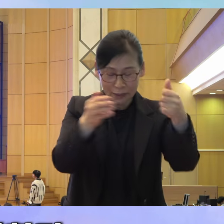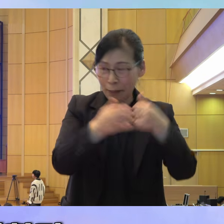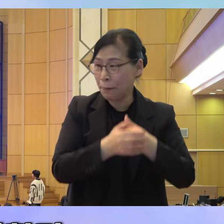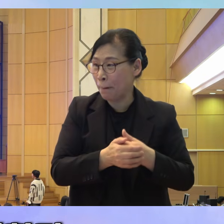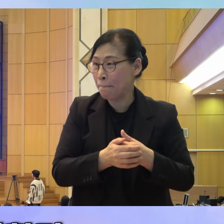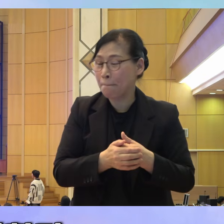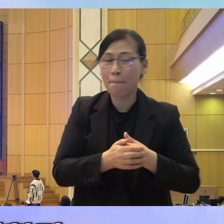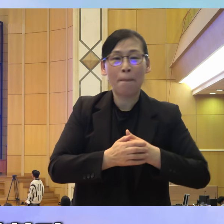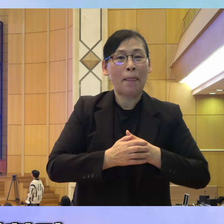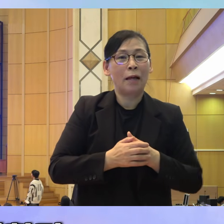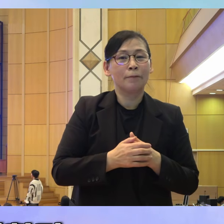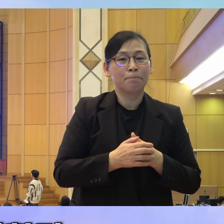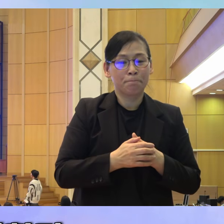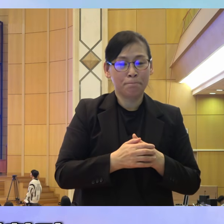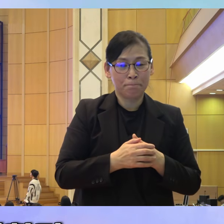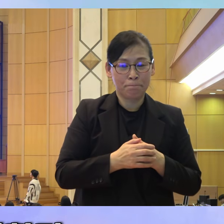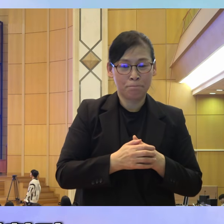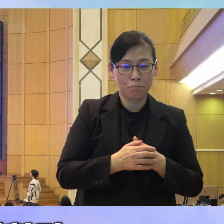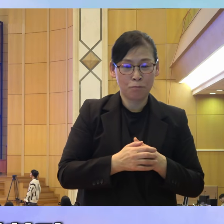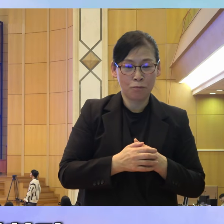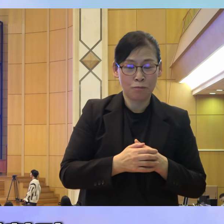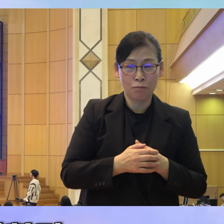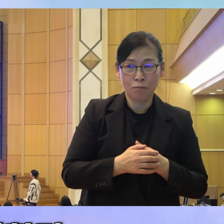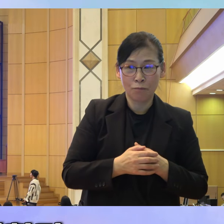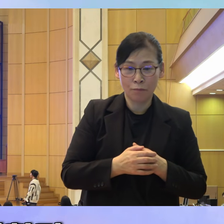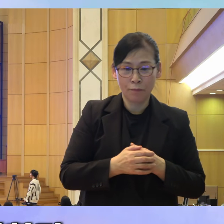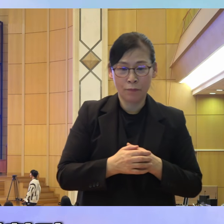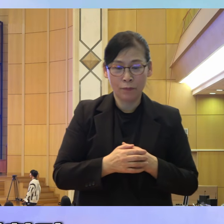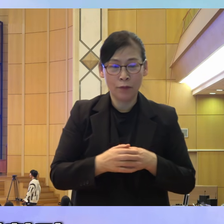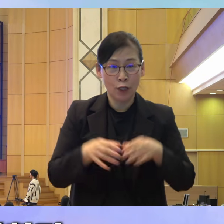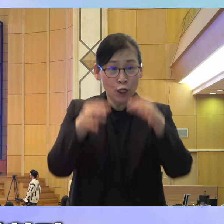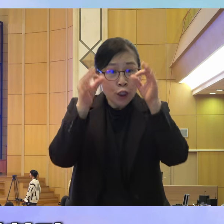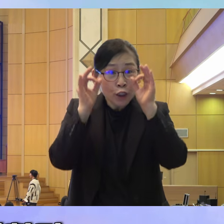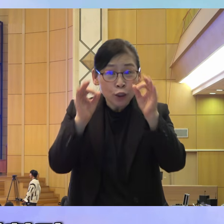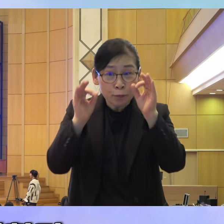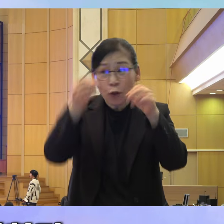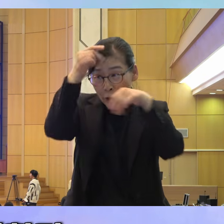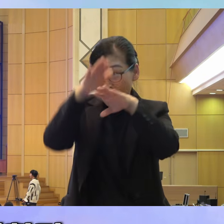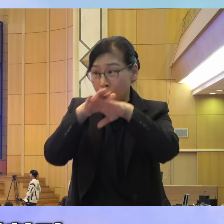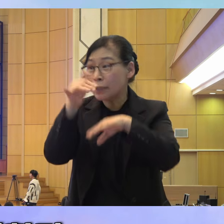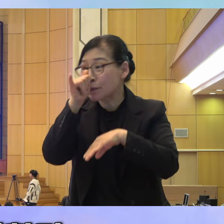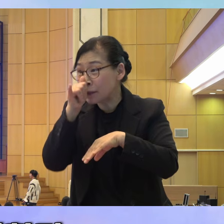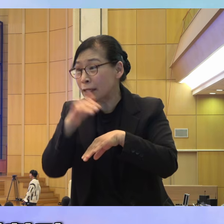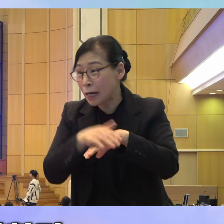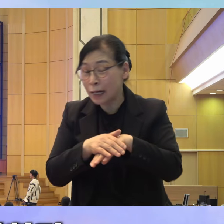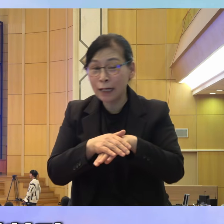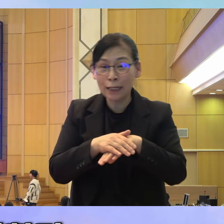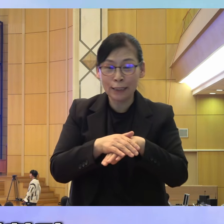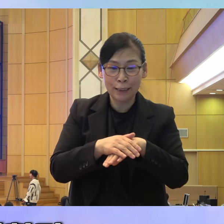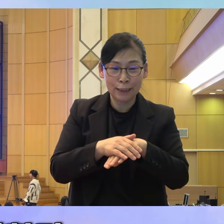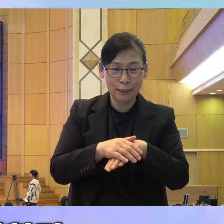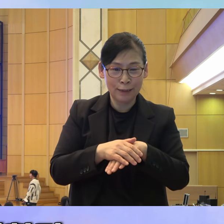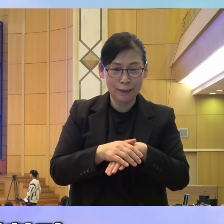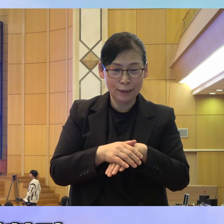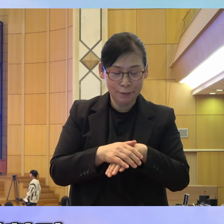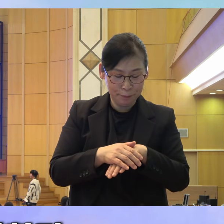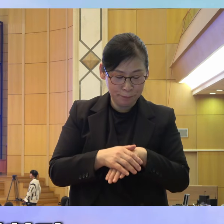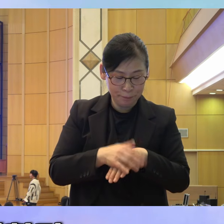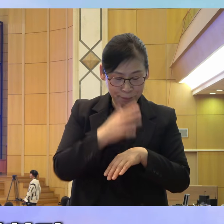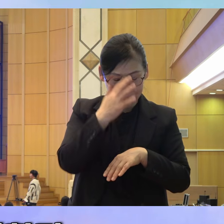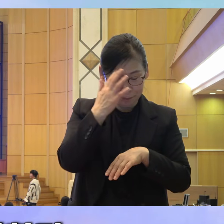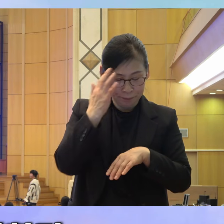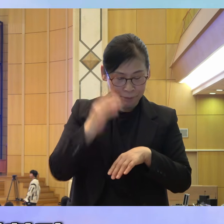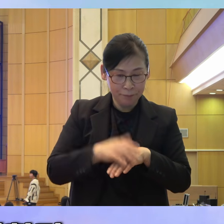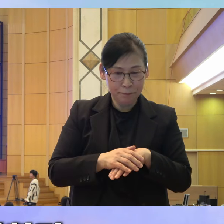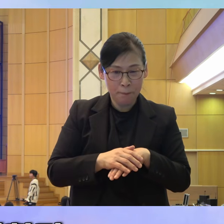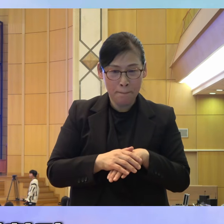바라고요. 다시 한 번 말합니다. 수요예배 없고 금요예배 있습니다. 금요예배 대신에 금요예배는 다 나오시기를 바랍니다.